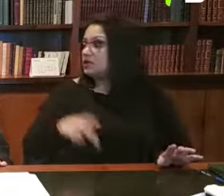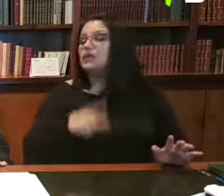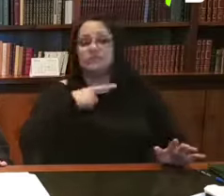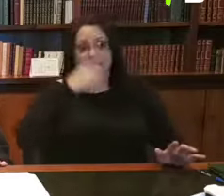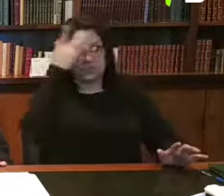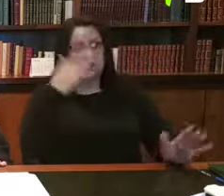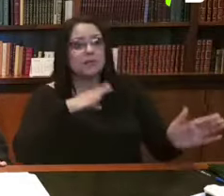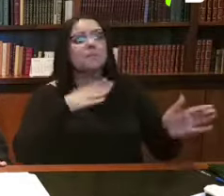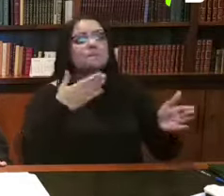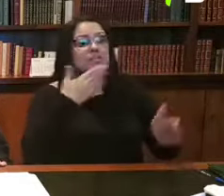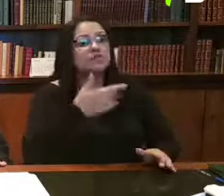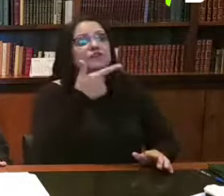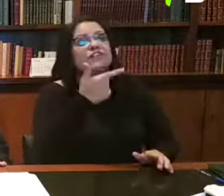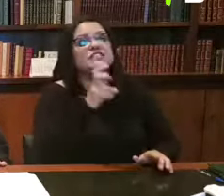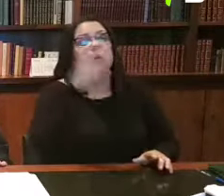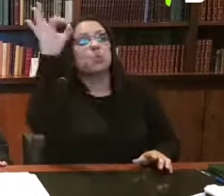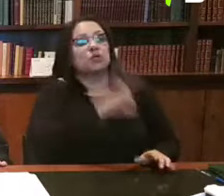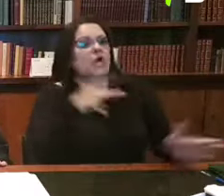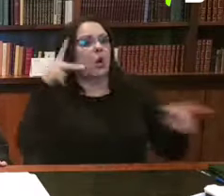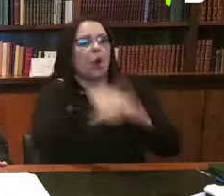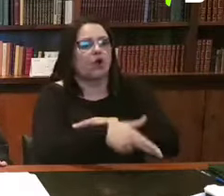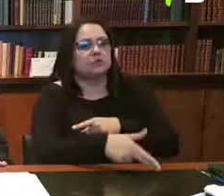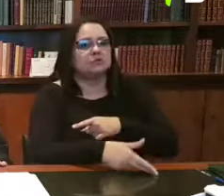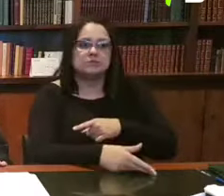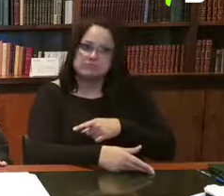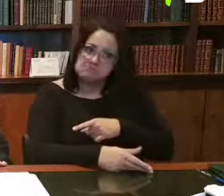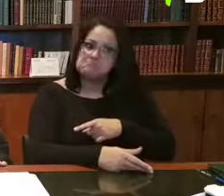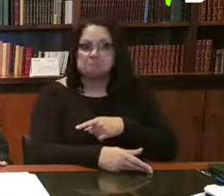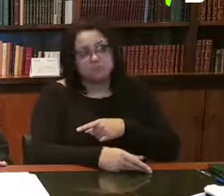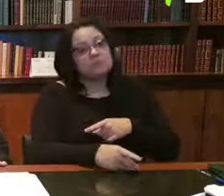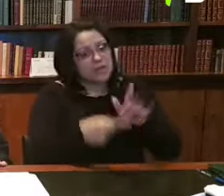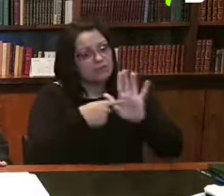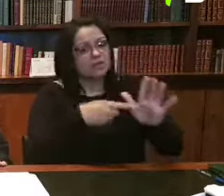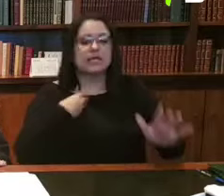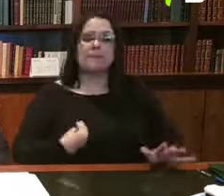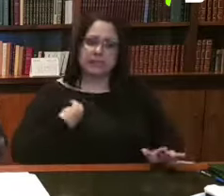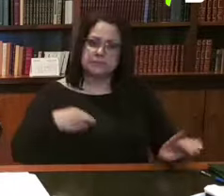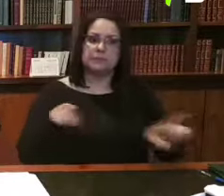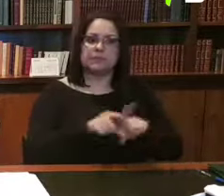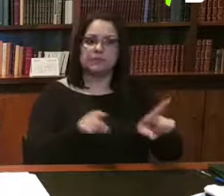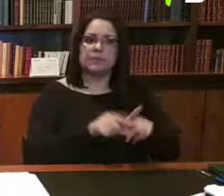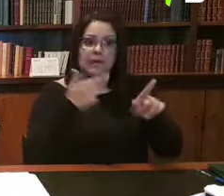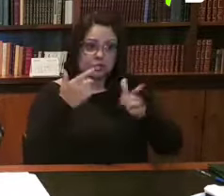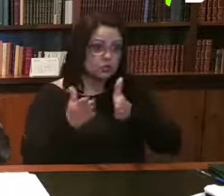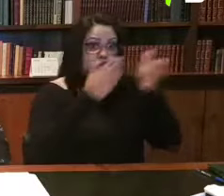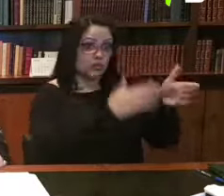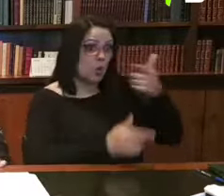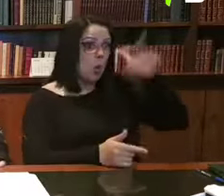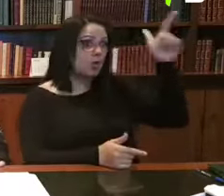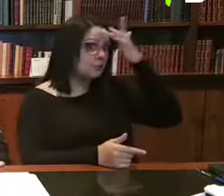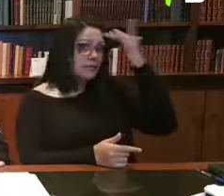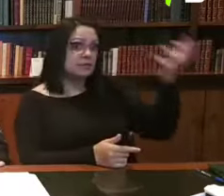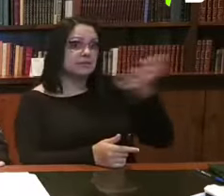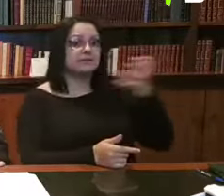versículo lembra disso corte gente sentir forte 25% para mostrar que eles estavam participando dos sacrifícios por outro lado tinha gente querendo